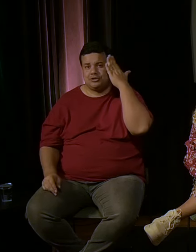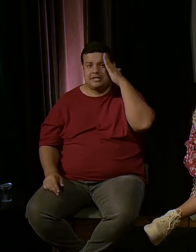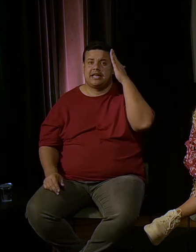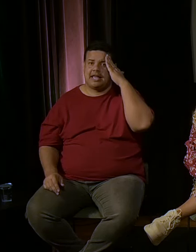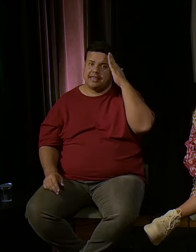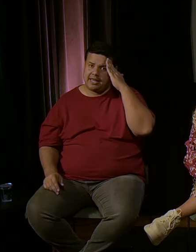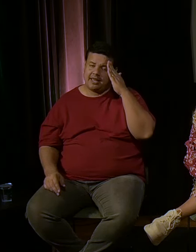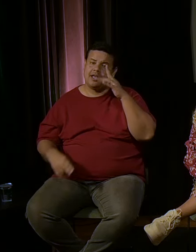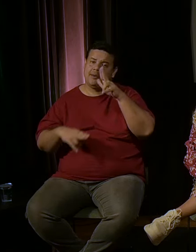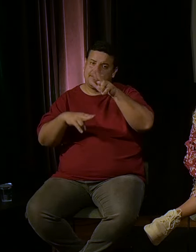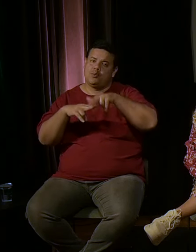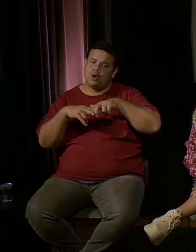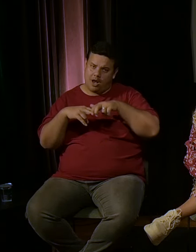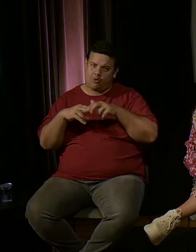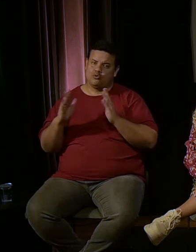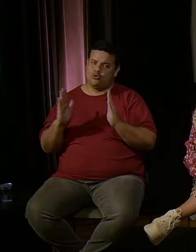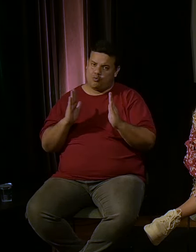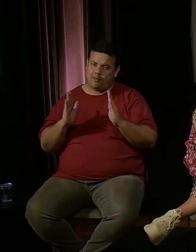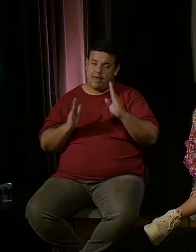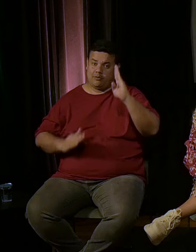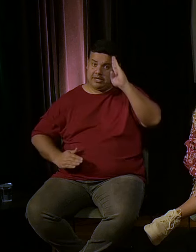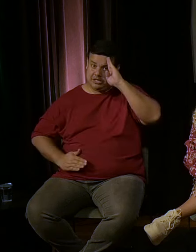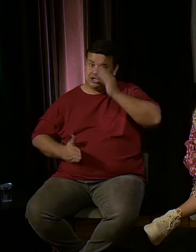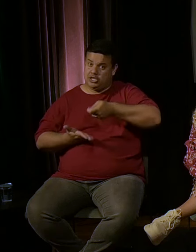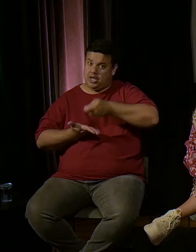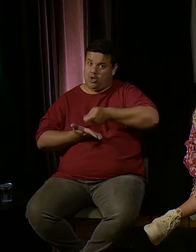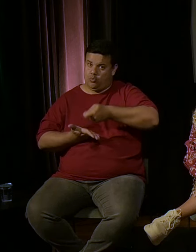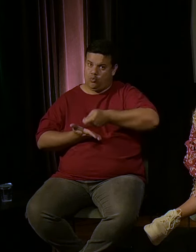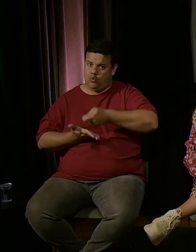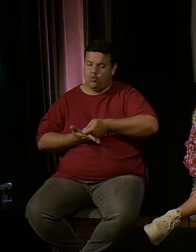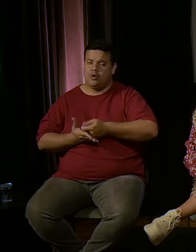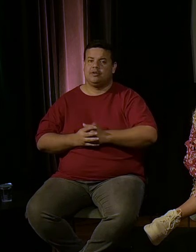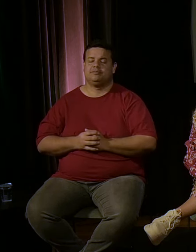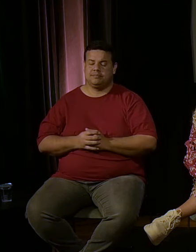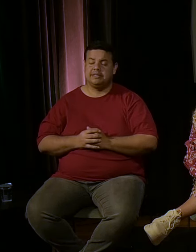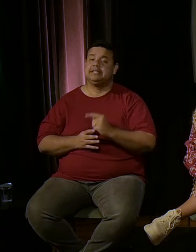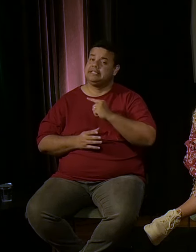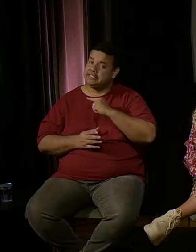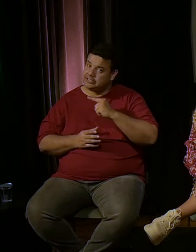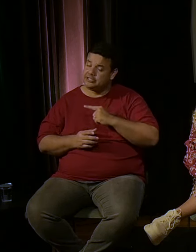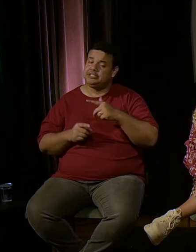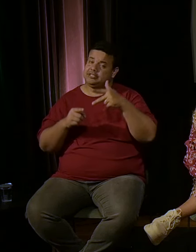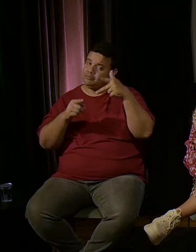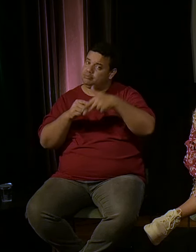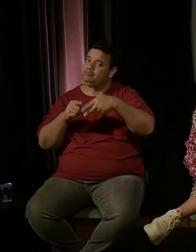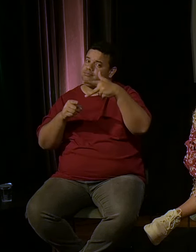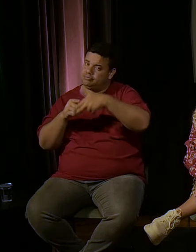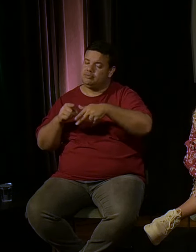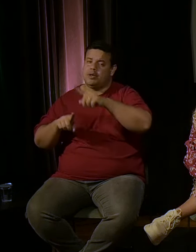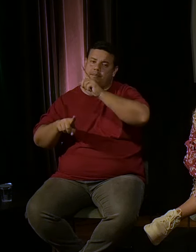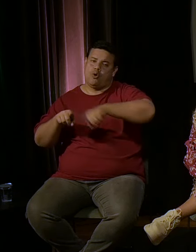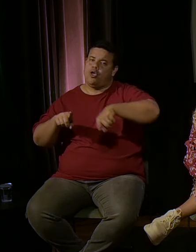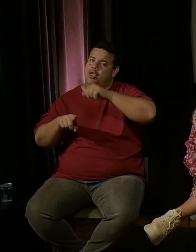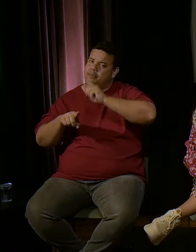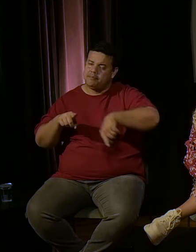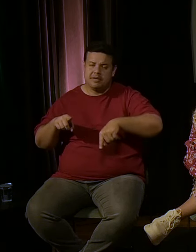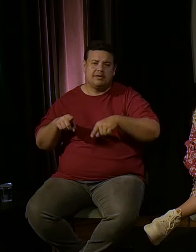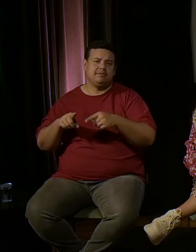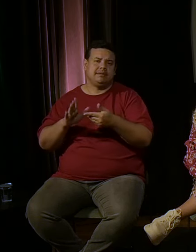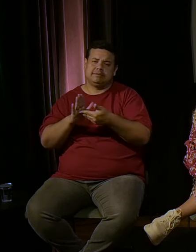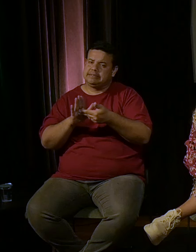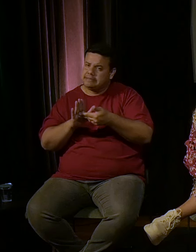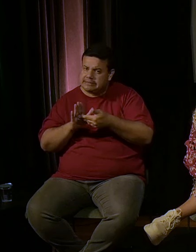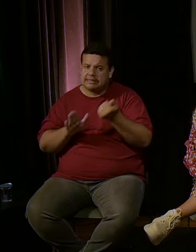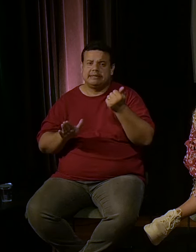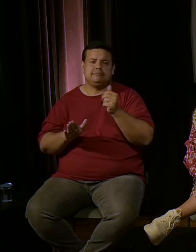questão do momento da ditadura. E tinha os censuráveis, que eram recortados,